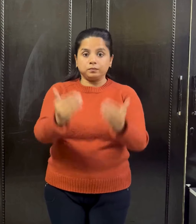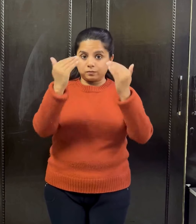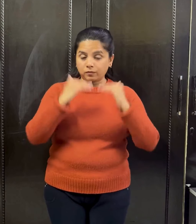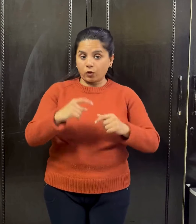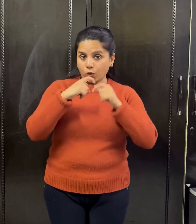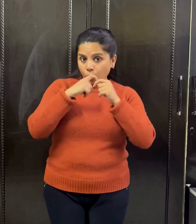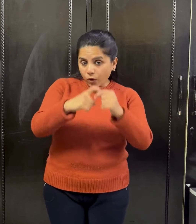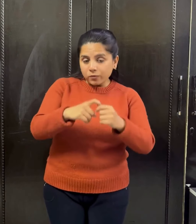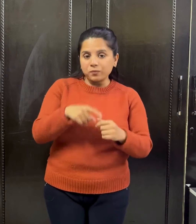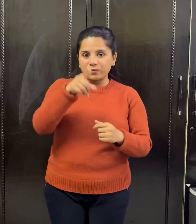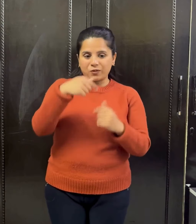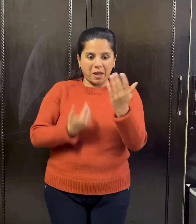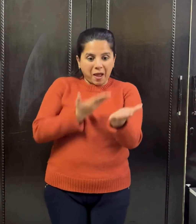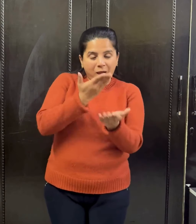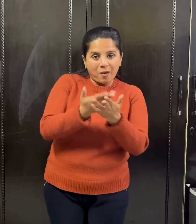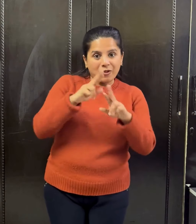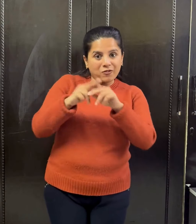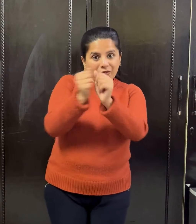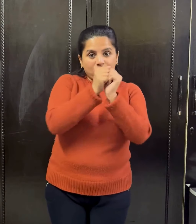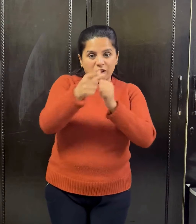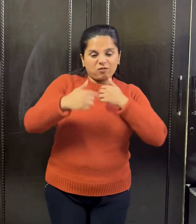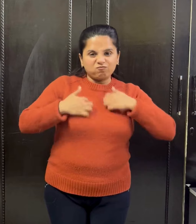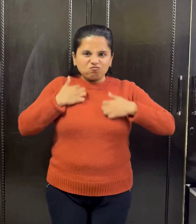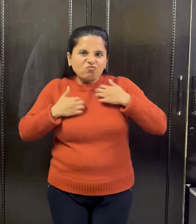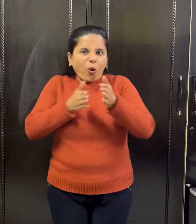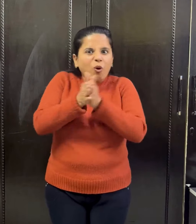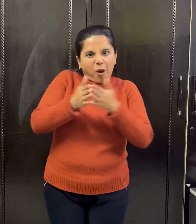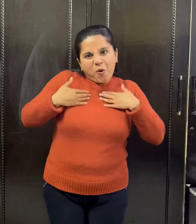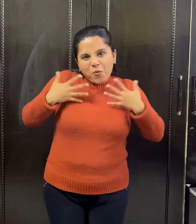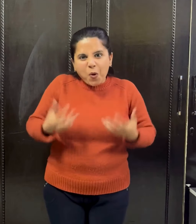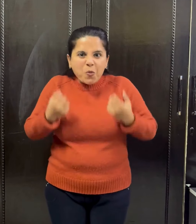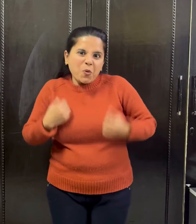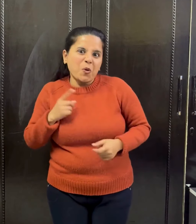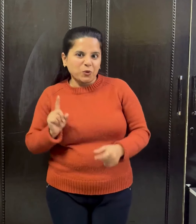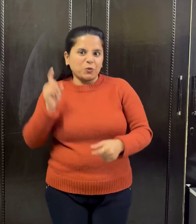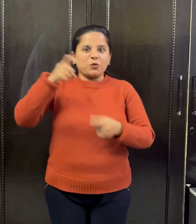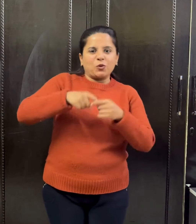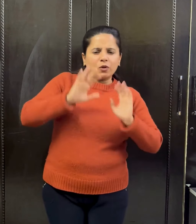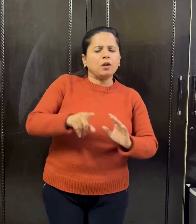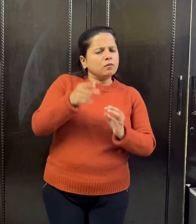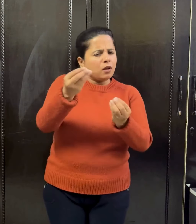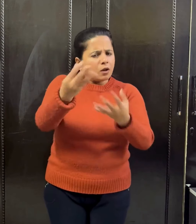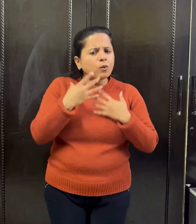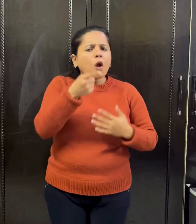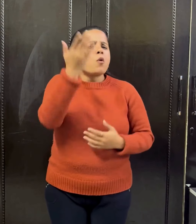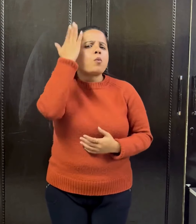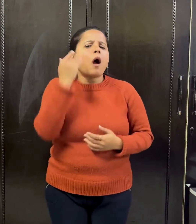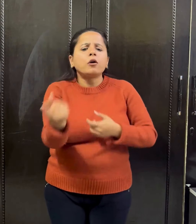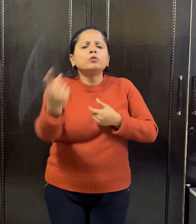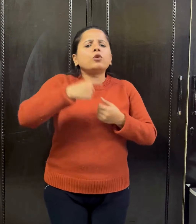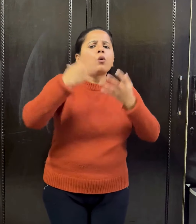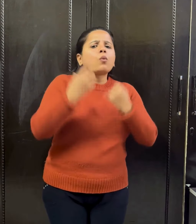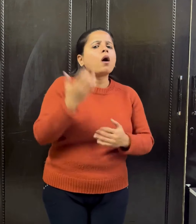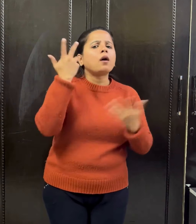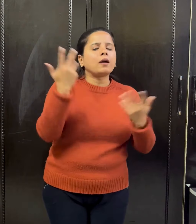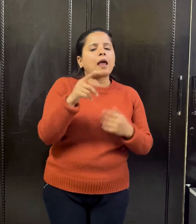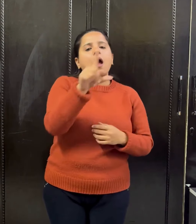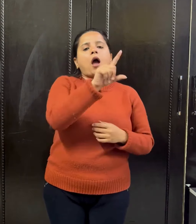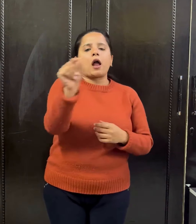फेलोशिप ज्वाइन करने की अपनी मोटिवेशन को व्यक्त करें, सिर्फ 100 शब्दों में।